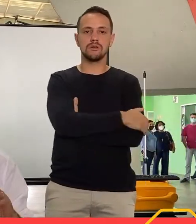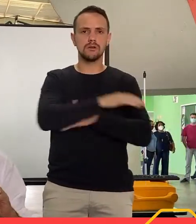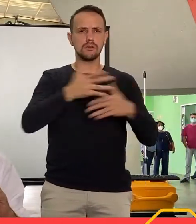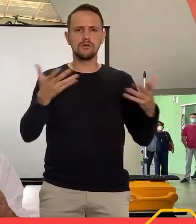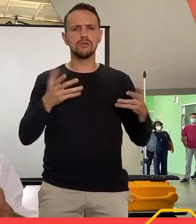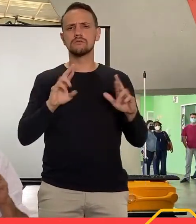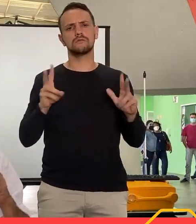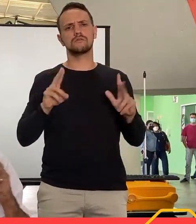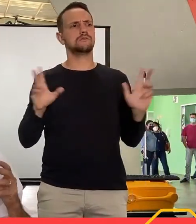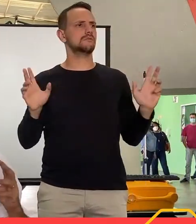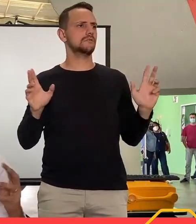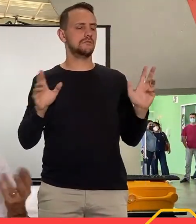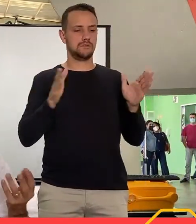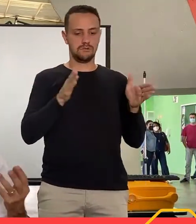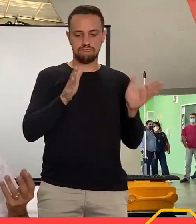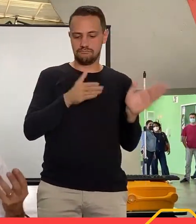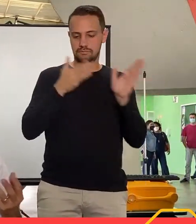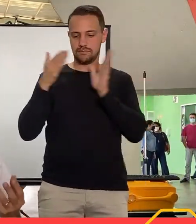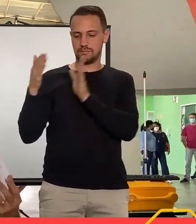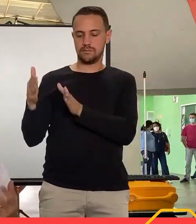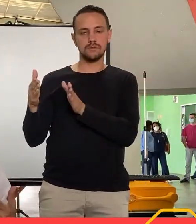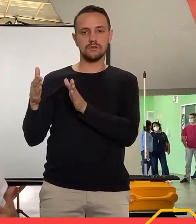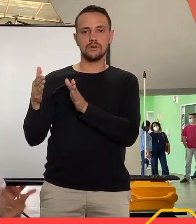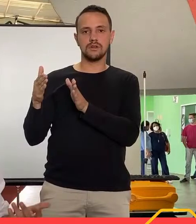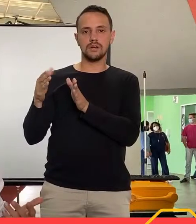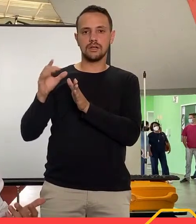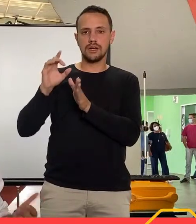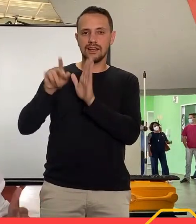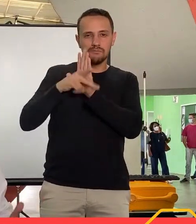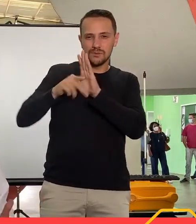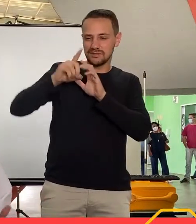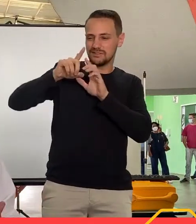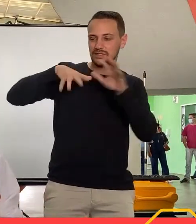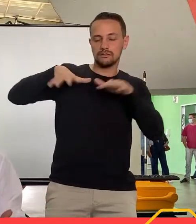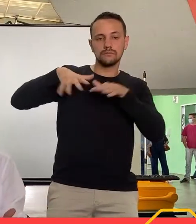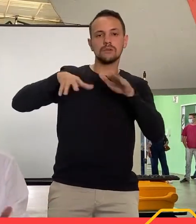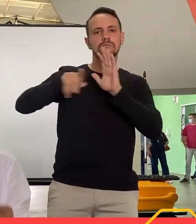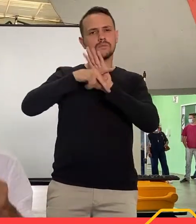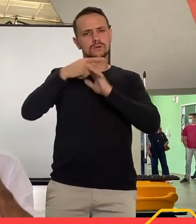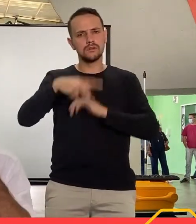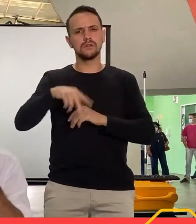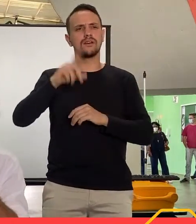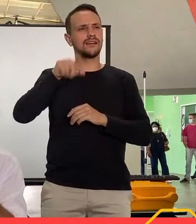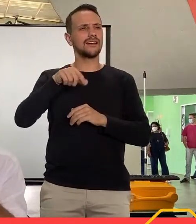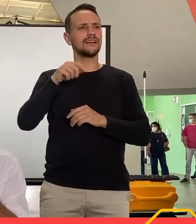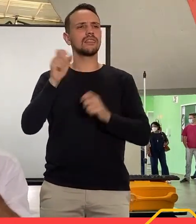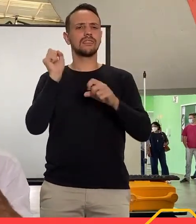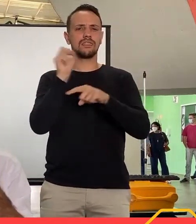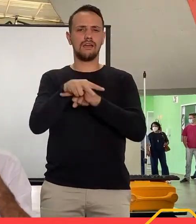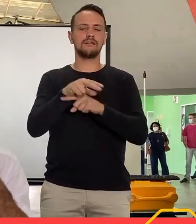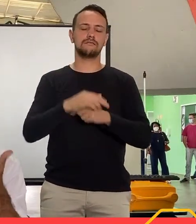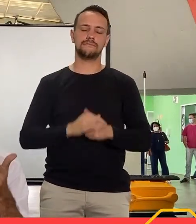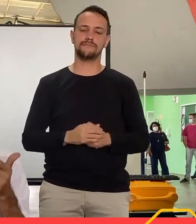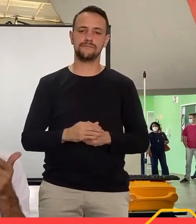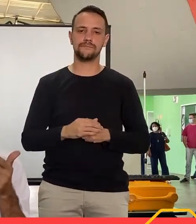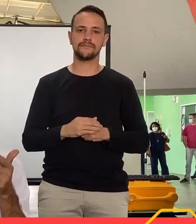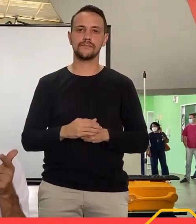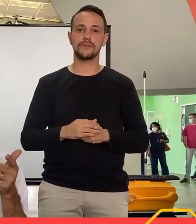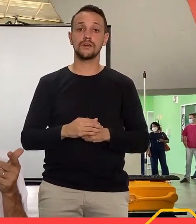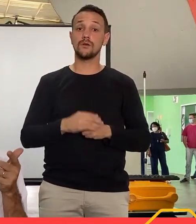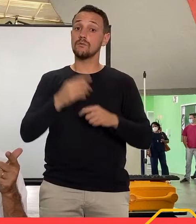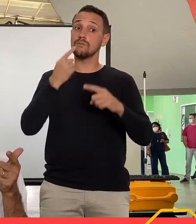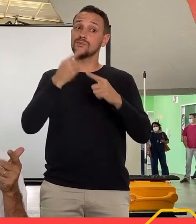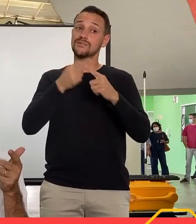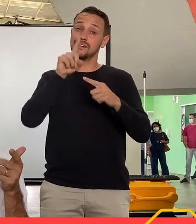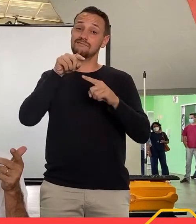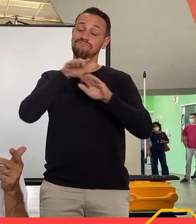isso. Né? Cada esfera dessa tem uma dinâmica própria de validação. Né? E é